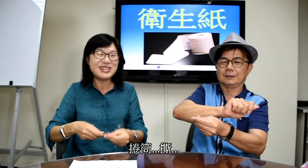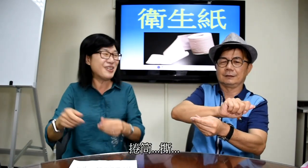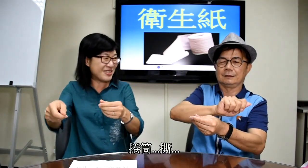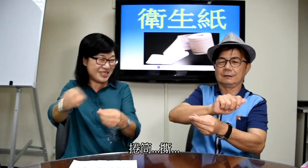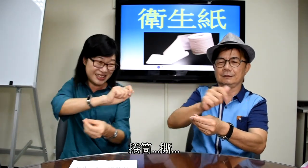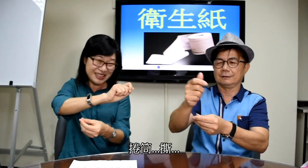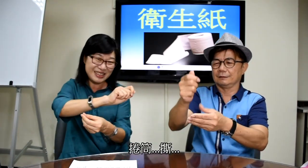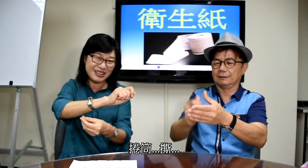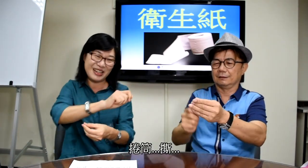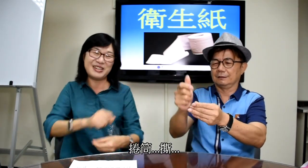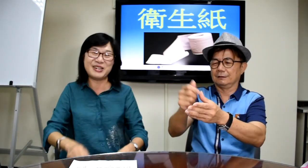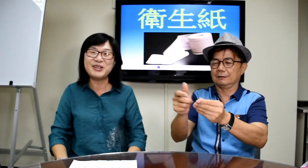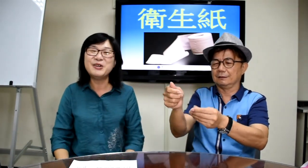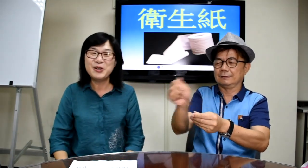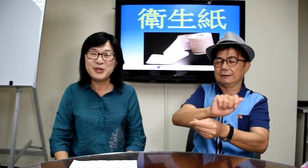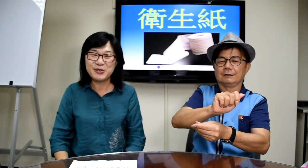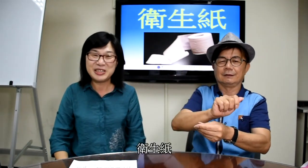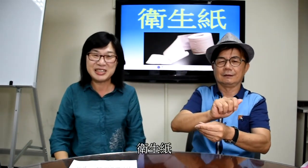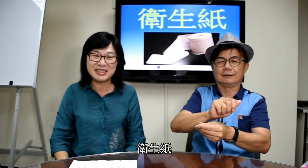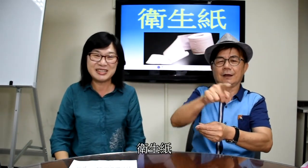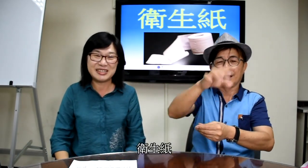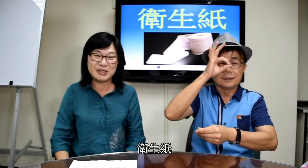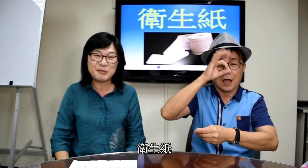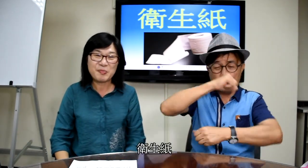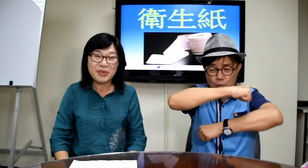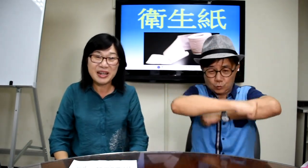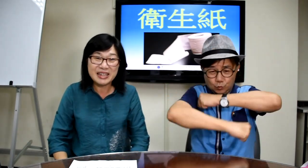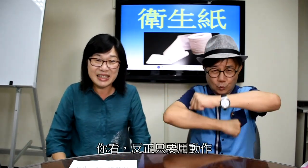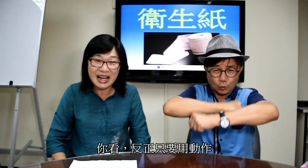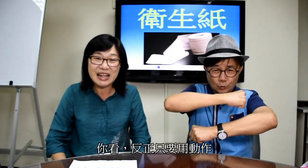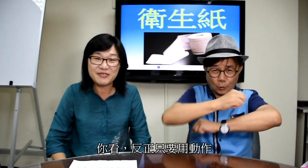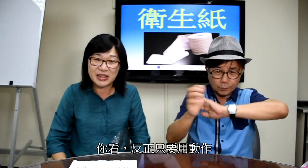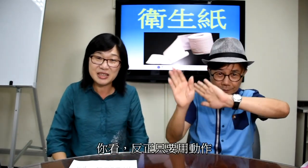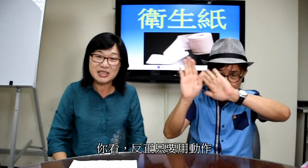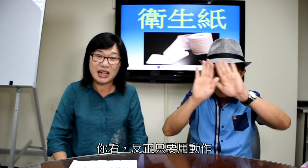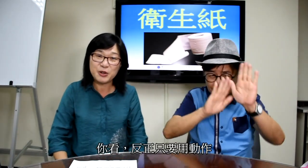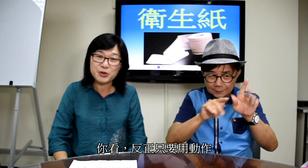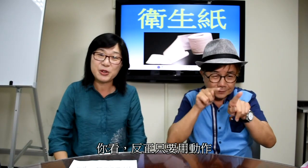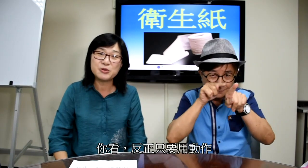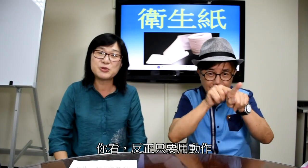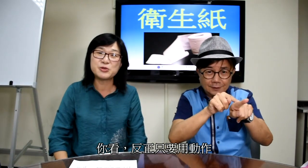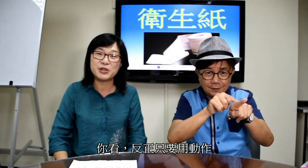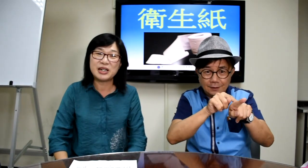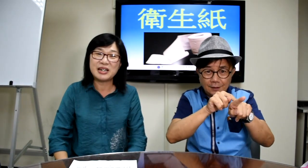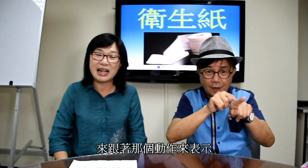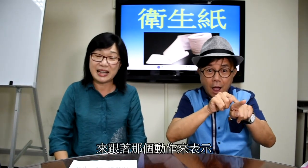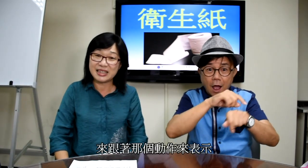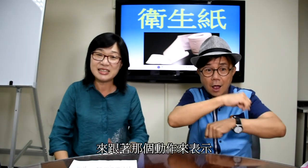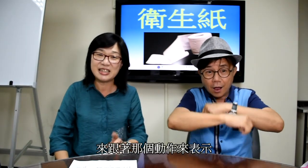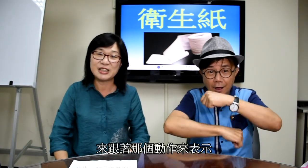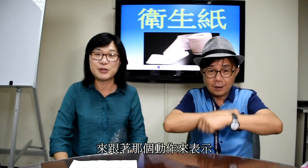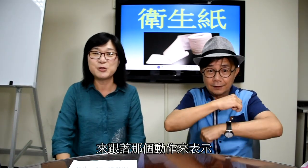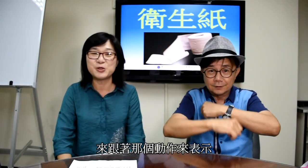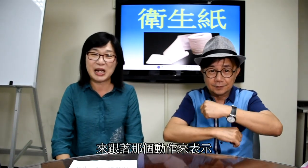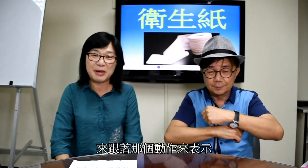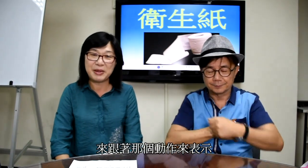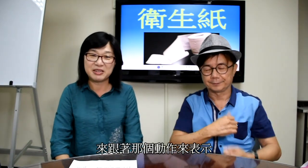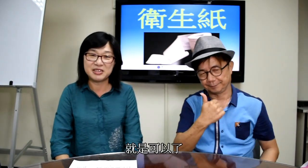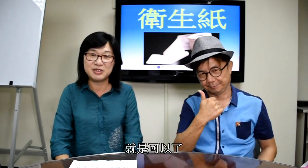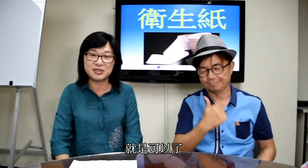卷筒撕，对的，卫生纸。你看，反正只要用动作来跟着那个动作来表示就是